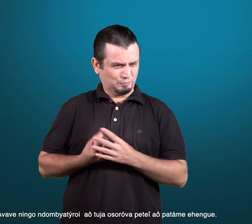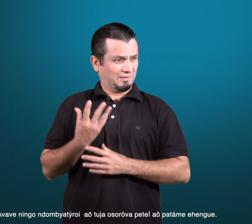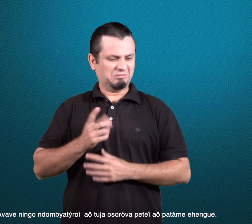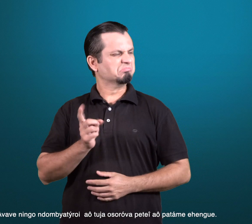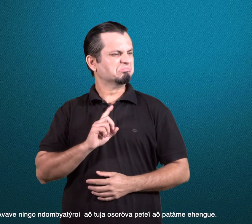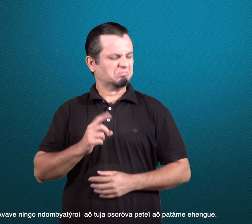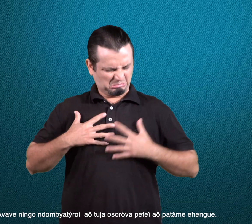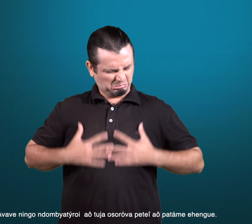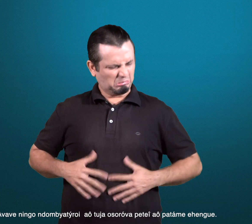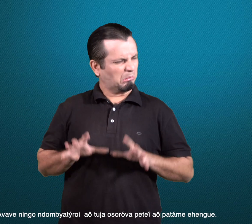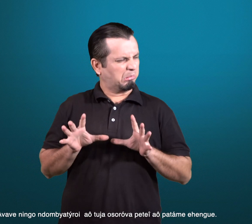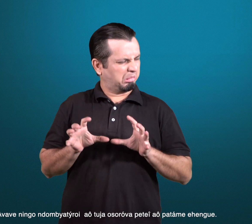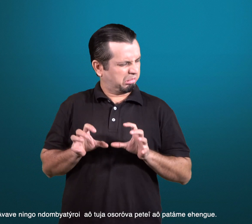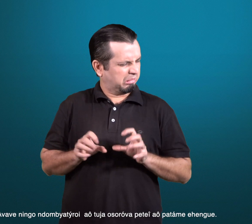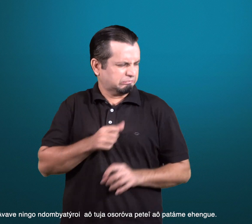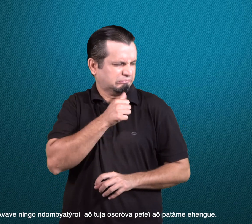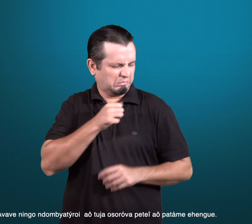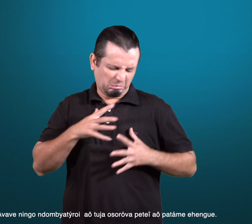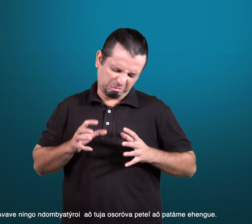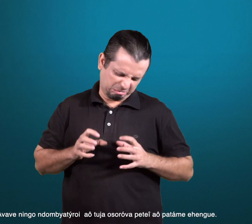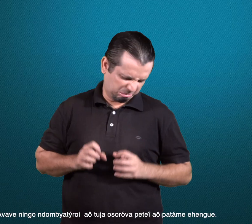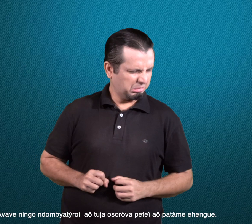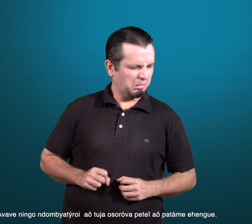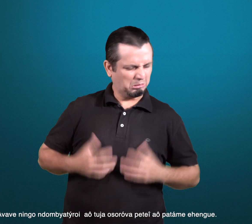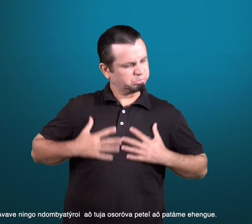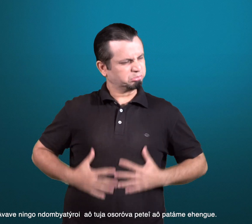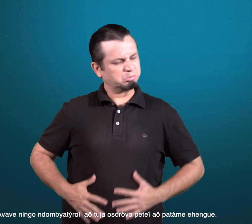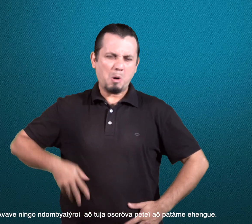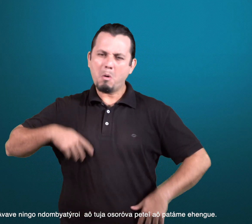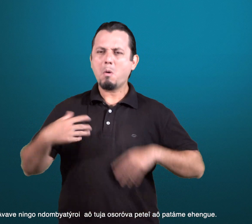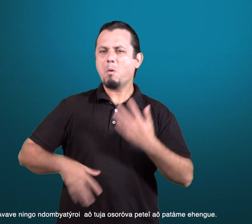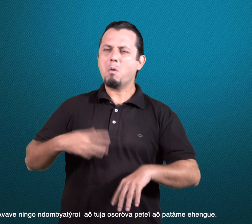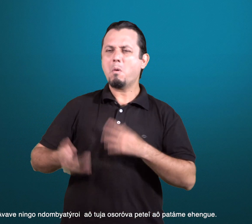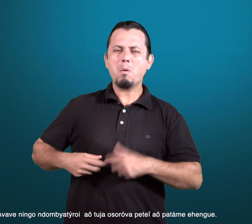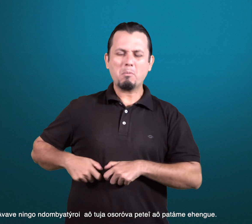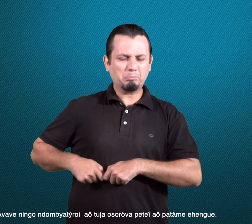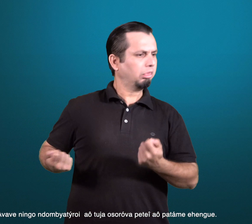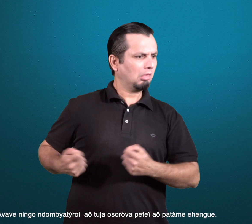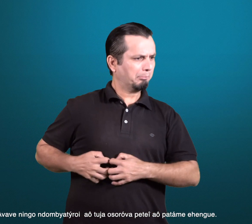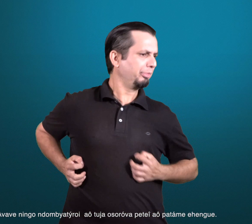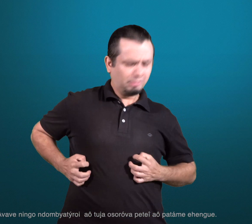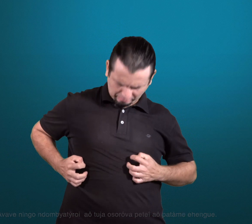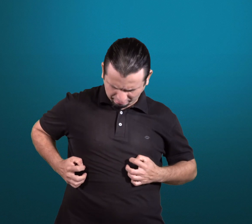Avavéniko nomyatyrõi ao tuja osoróva peteĩ ao atápe henguépe.